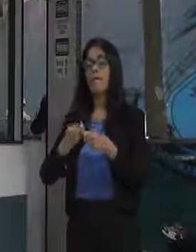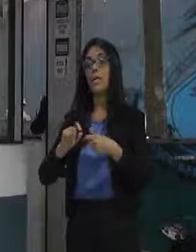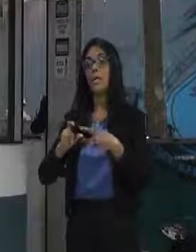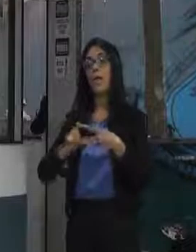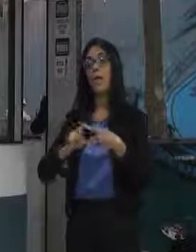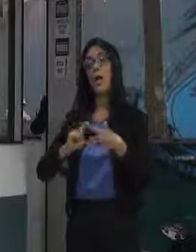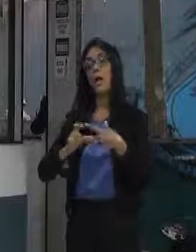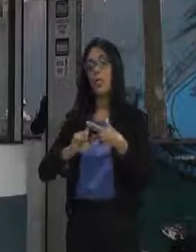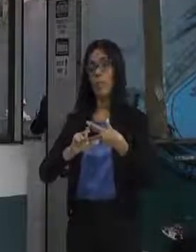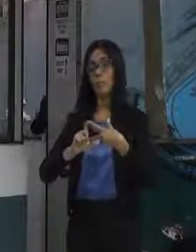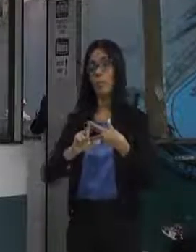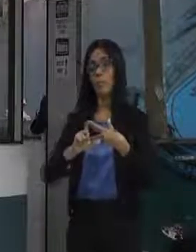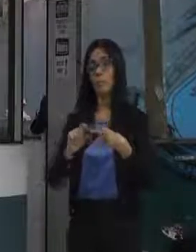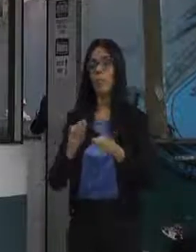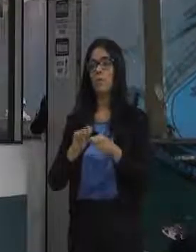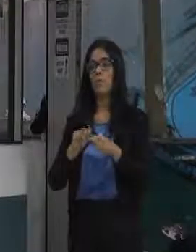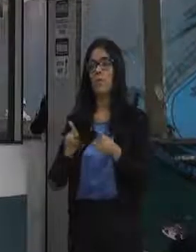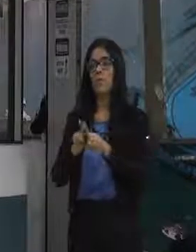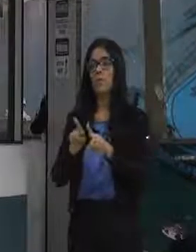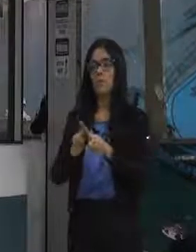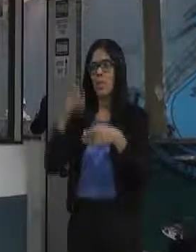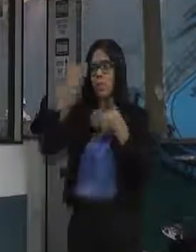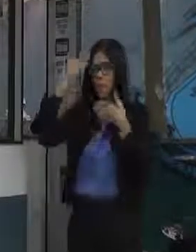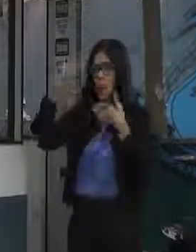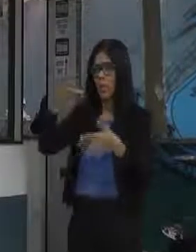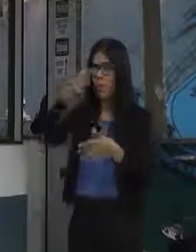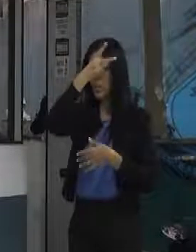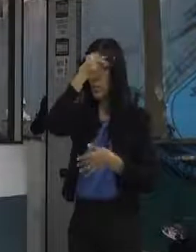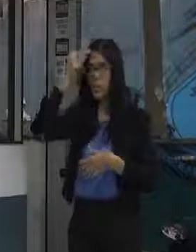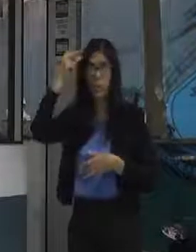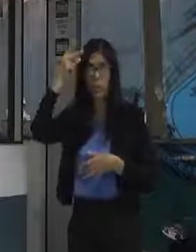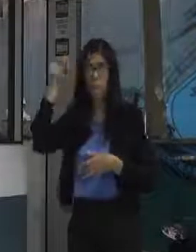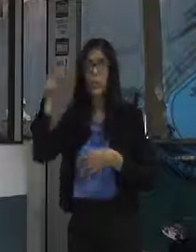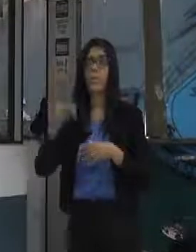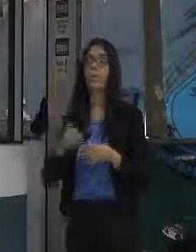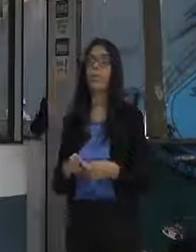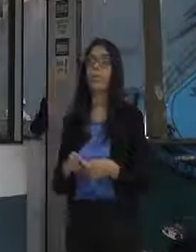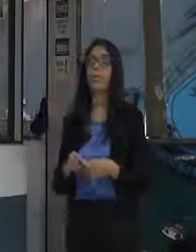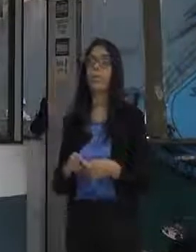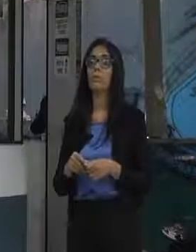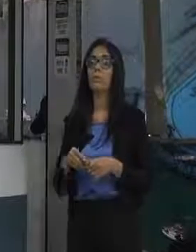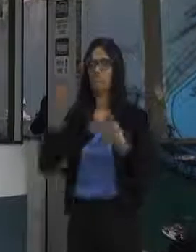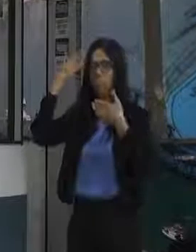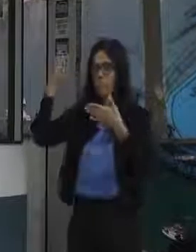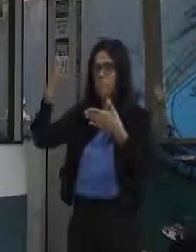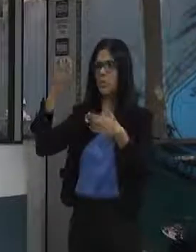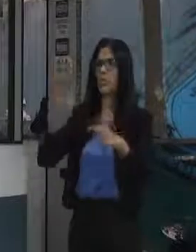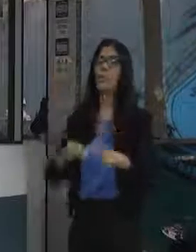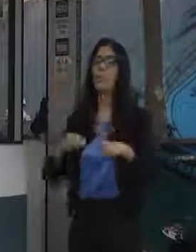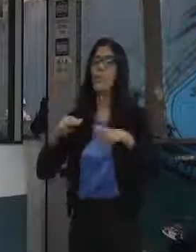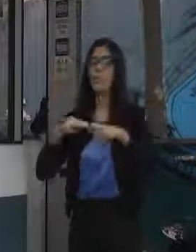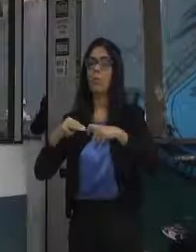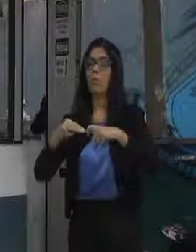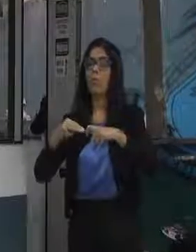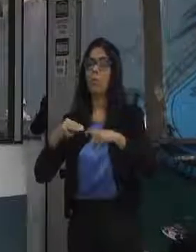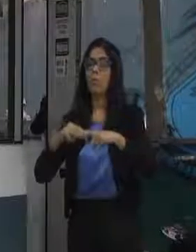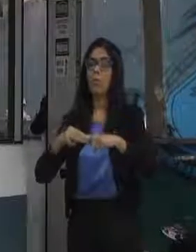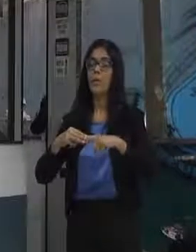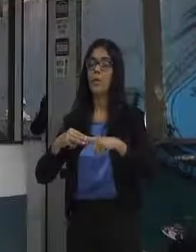à Prefeitura Municipal de Ilhéus, através do senhor Mário Alexandre, que está atendendo às nossas